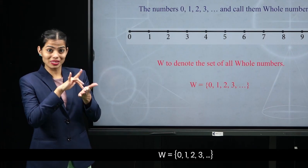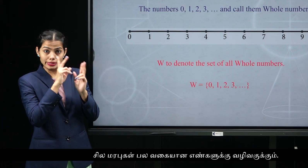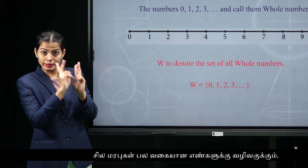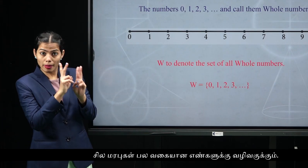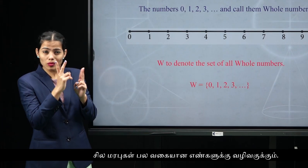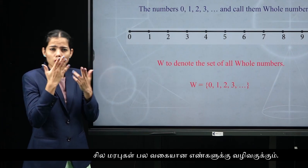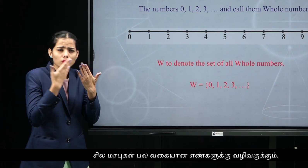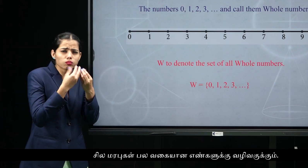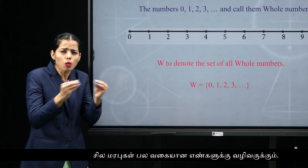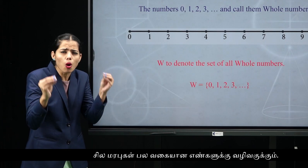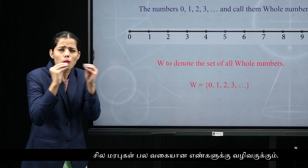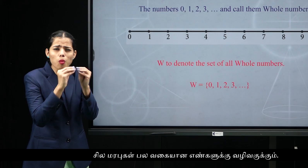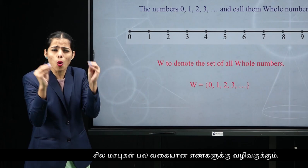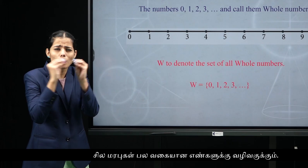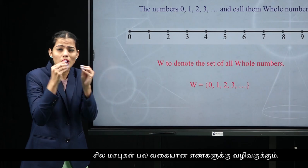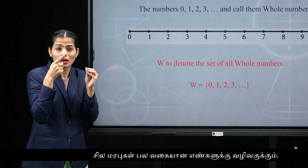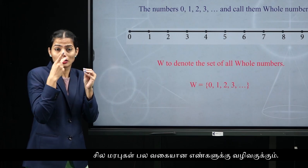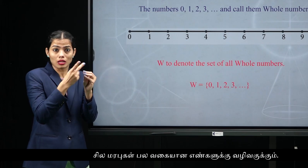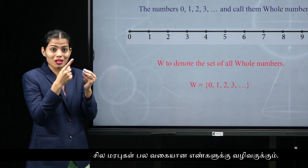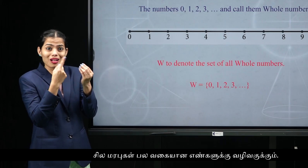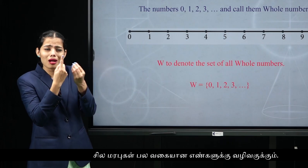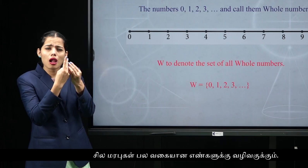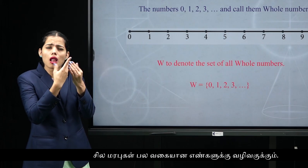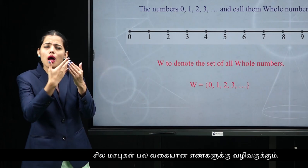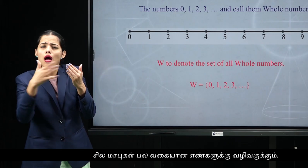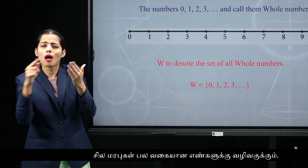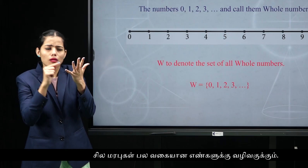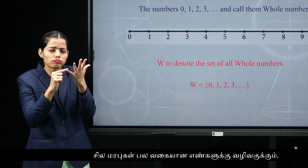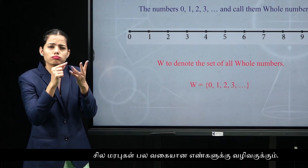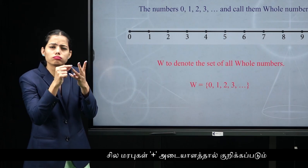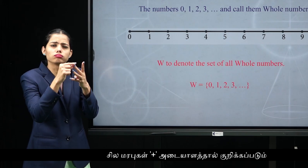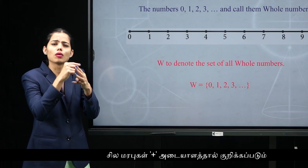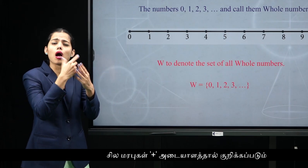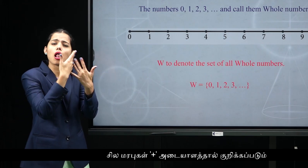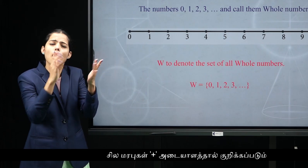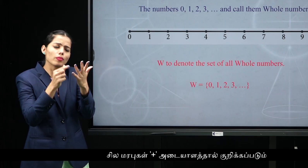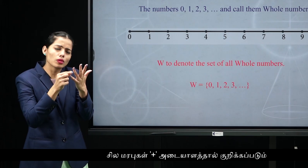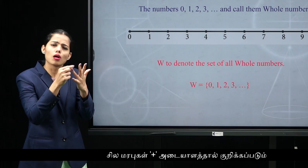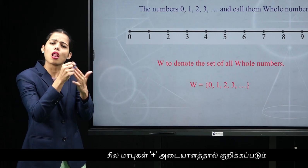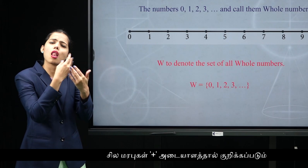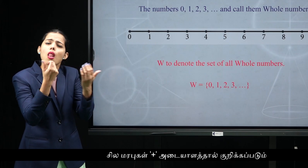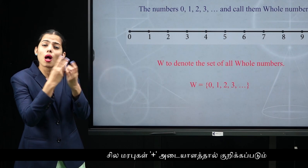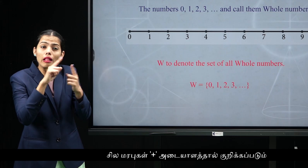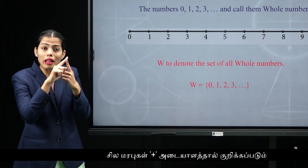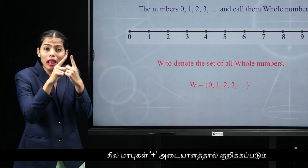சில மரபுகள் பல வகையான எண்களுக்கு வழிவகுக்கும். சில மரபுகள் கூட்டல் அடையாளத்தால்